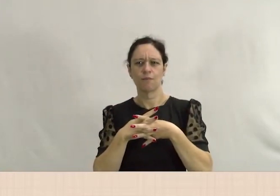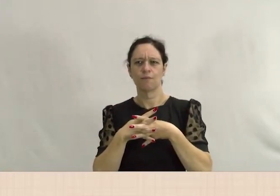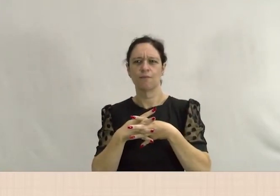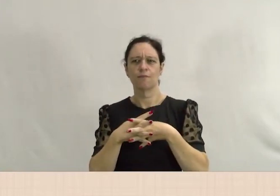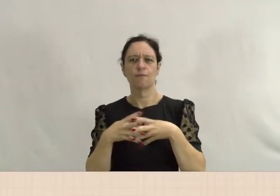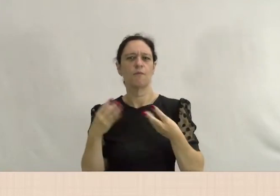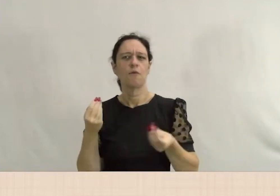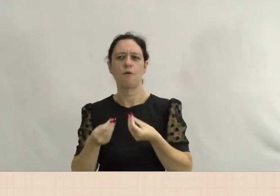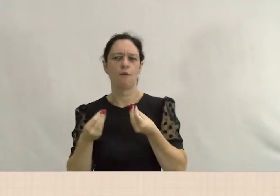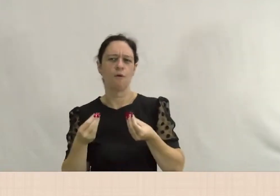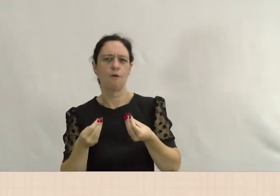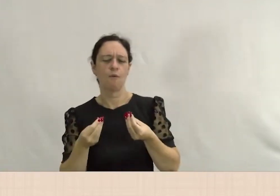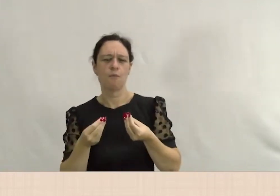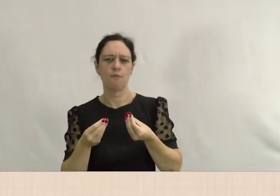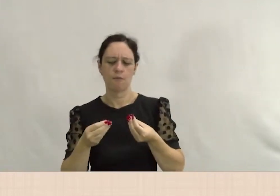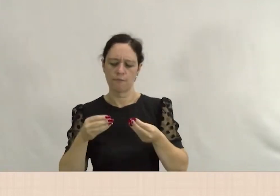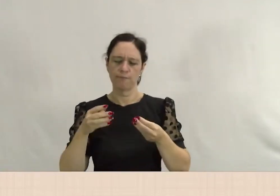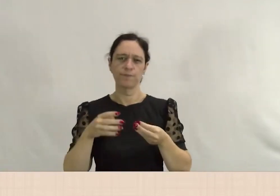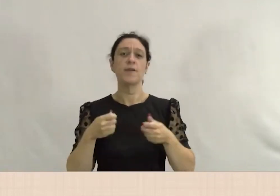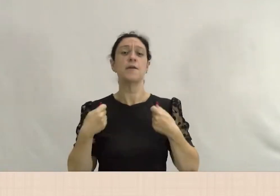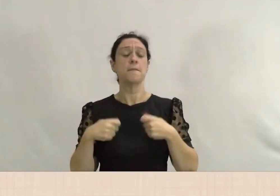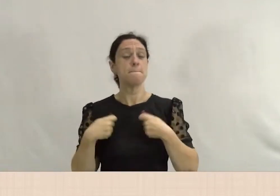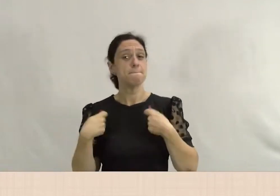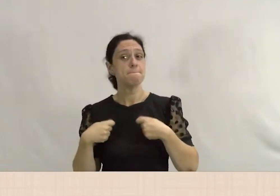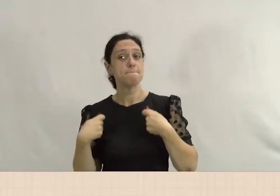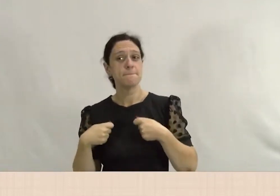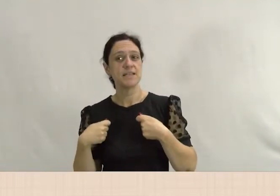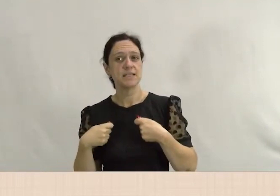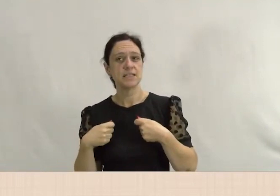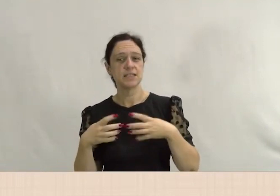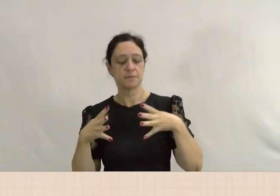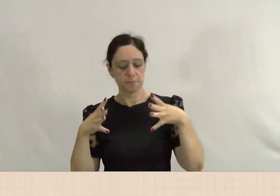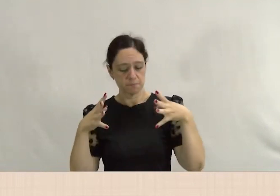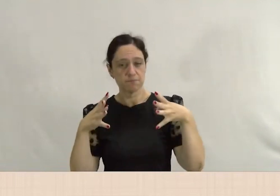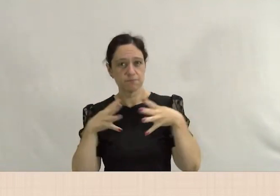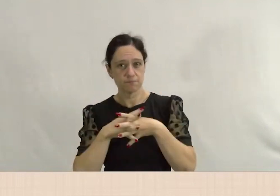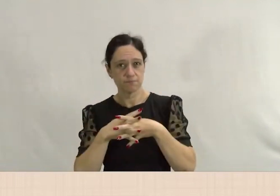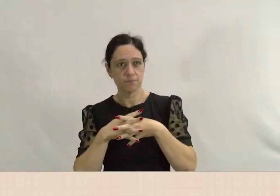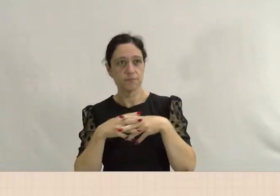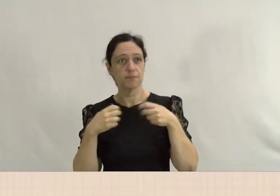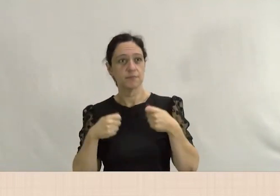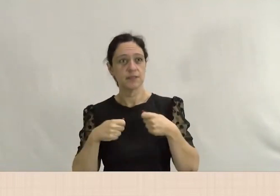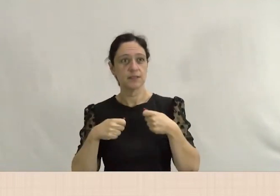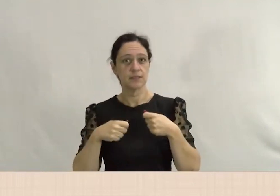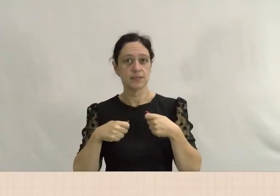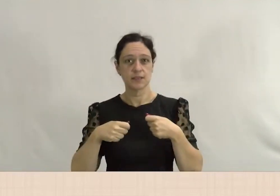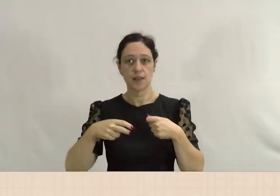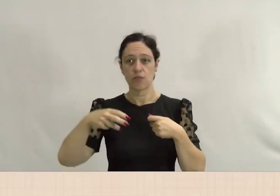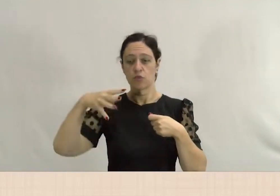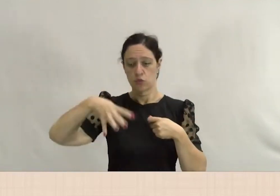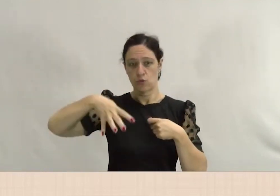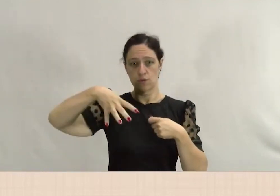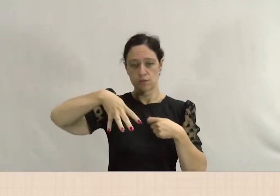irmãos, precisam os fios verticais dividirem em dois: